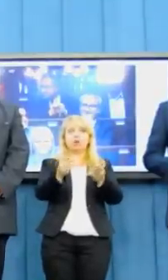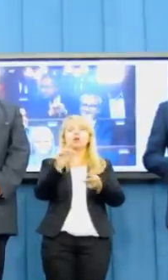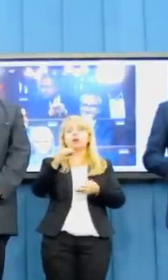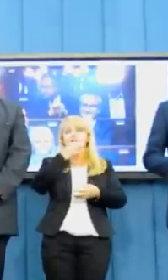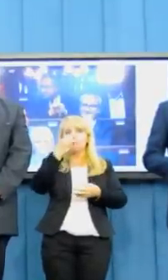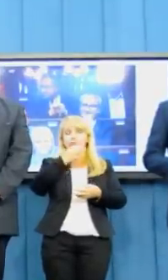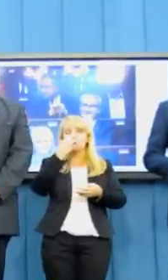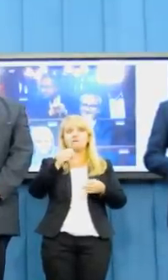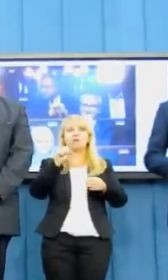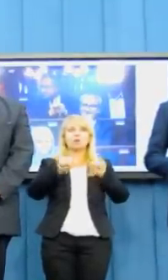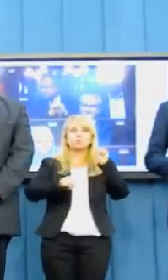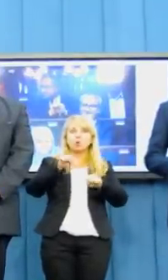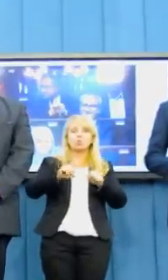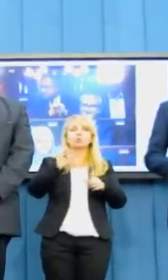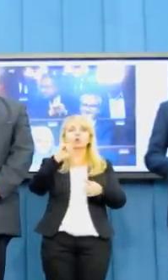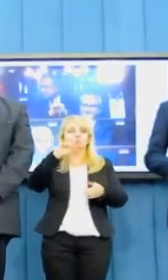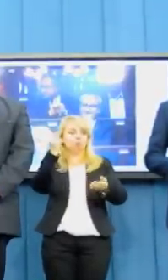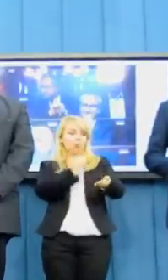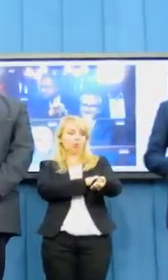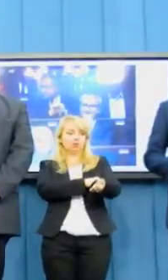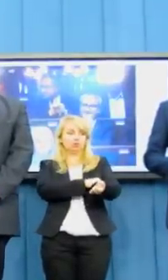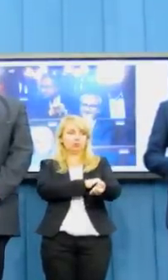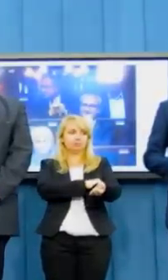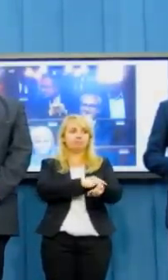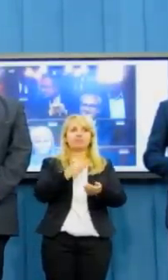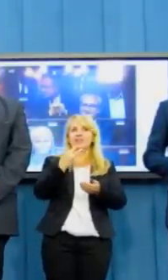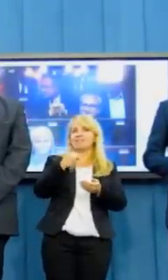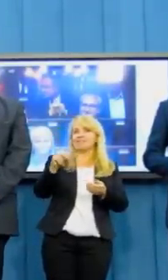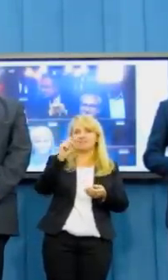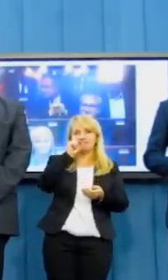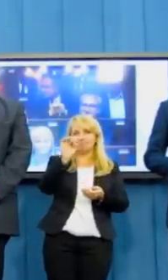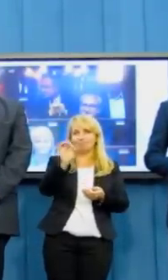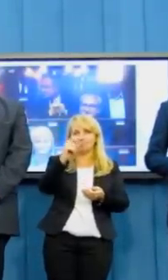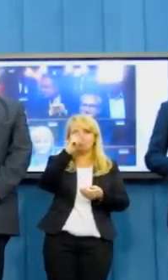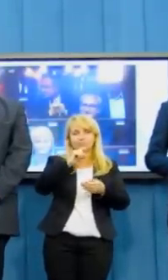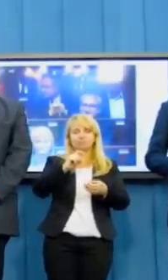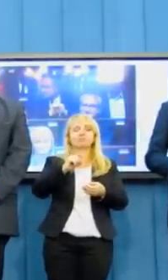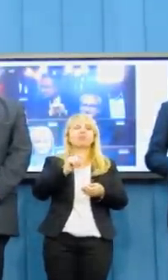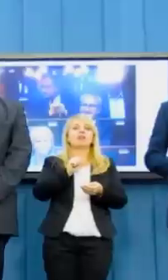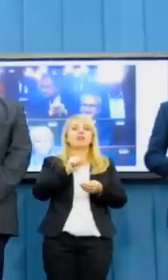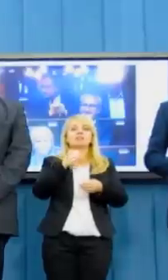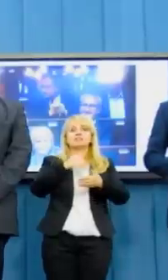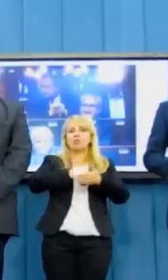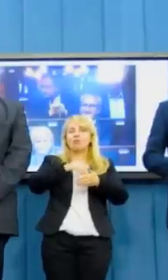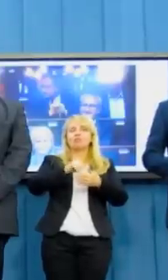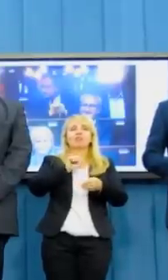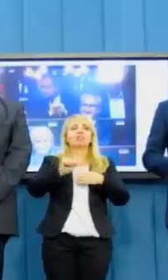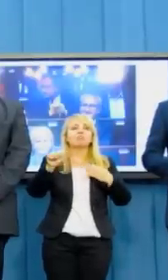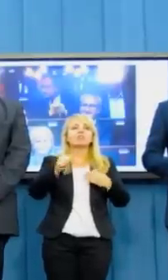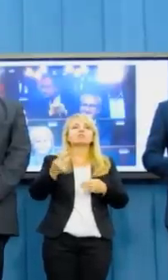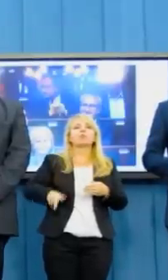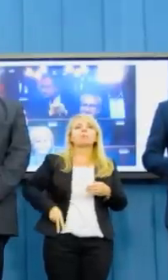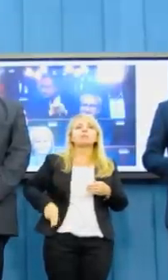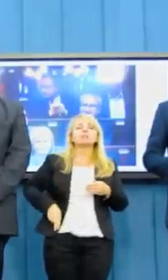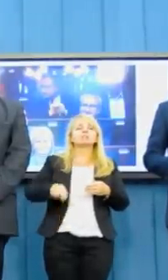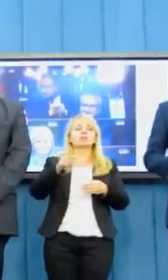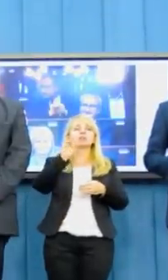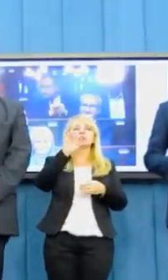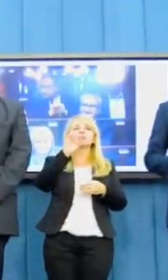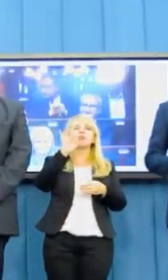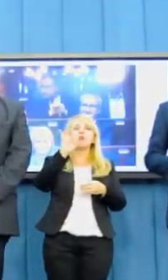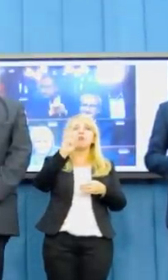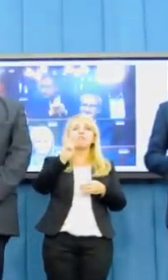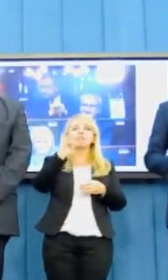prokuratur. Nieprzyzwoitym jednak jest to, że minister Gowin ani rząd Platformy z tych rozwiązań nie